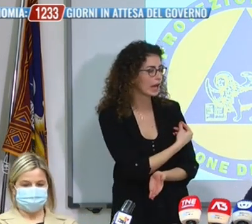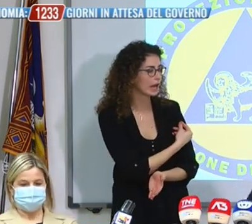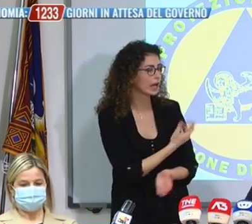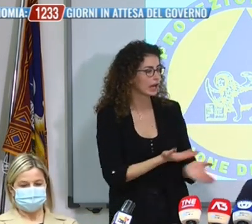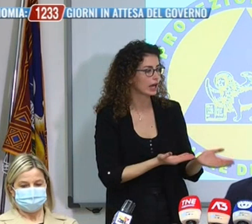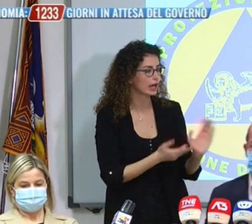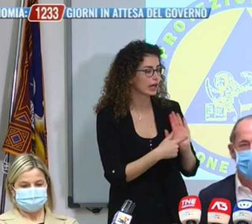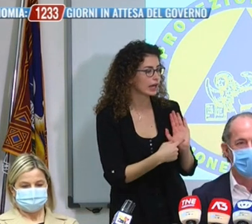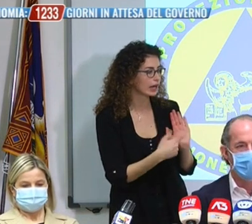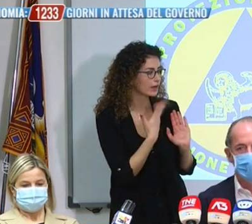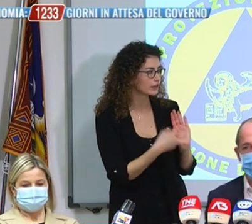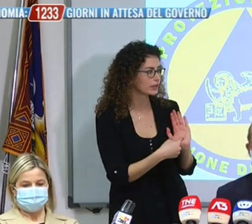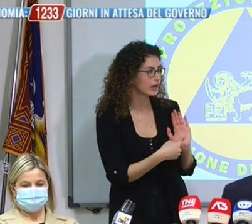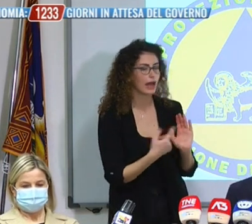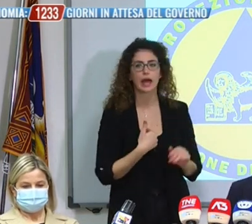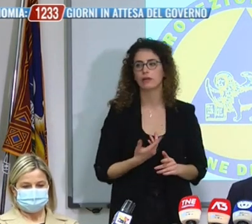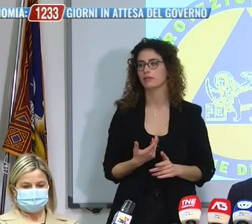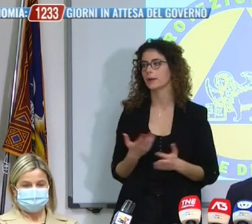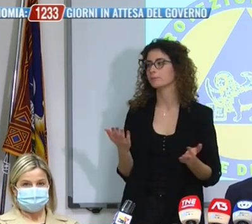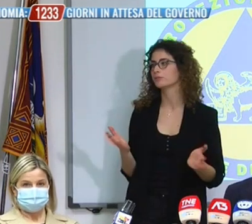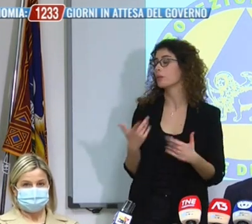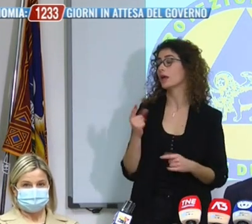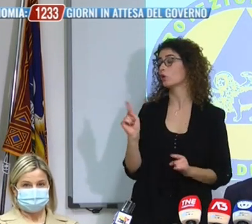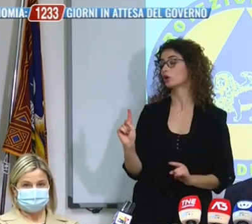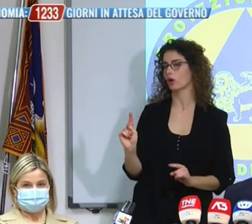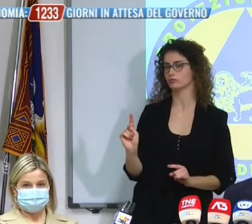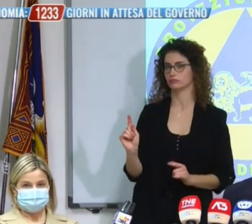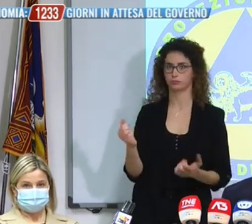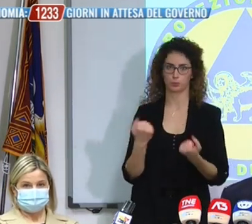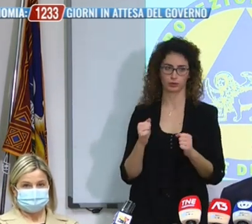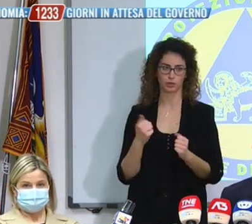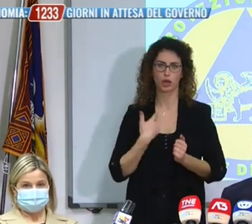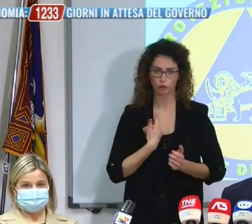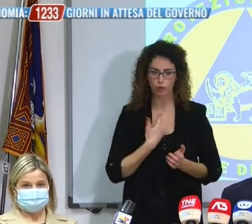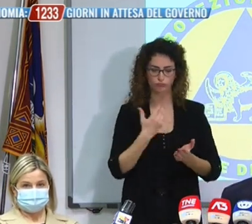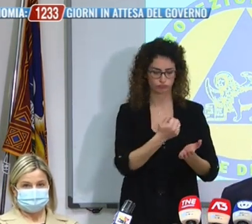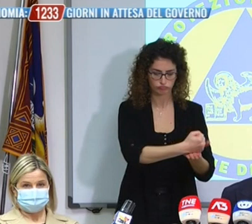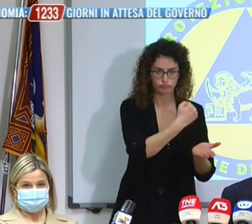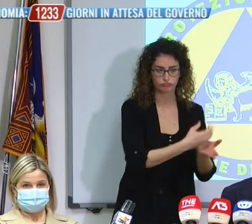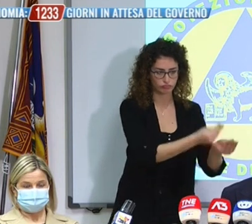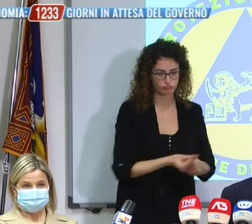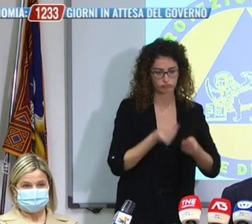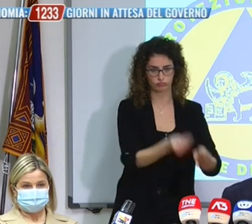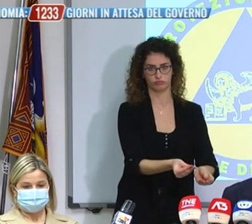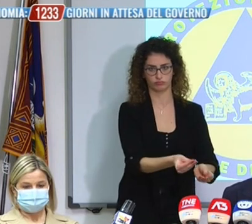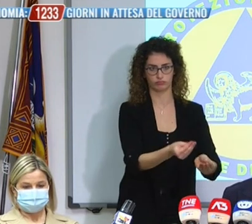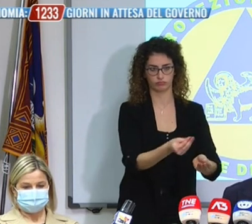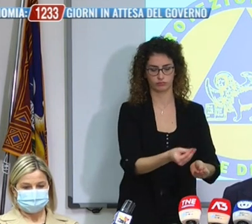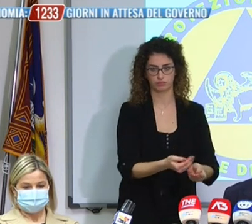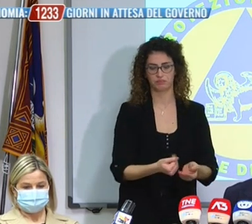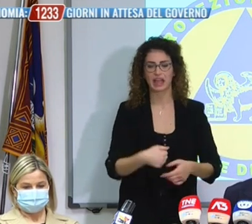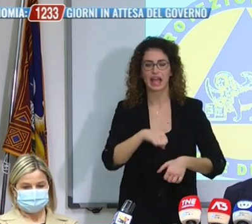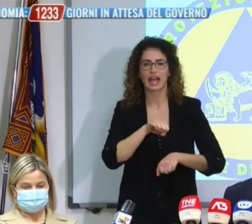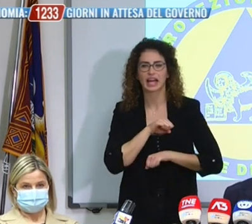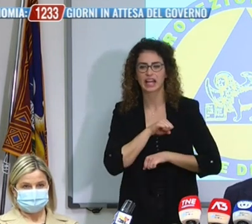cioè fare i pas d'aran e dire no, noi non la, noi rilasciamo la venuta vaccinazione. E non pensiamo che sia una